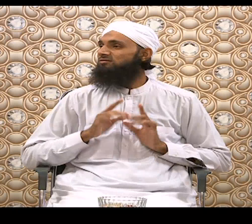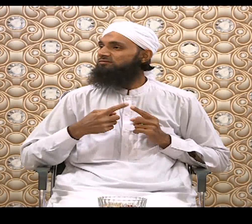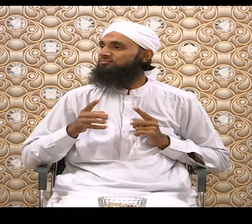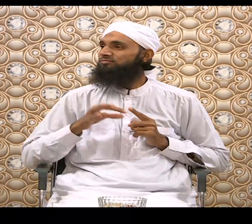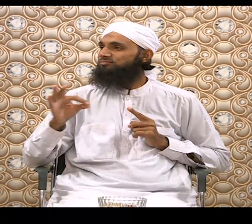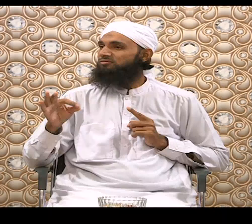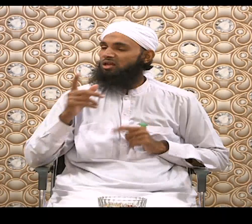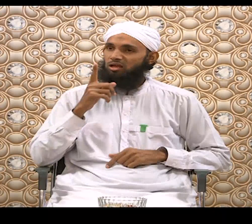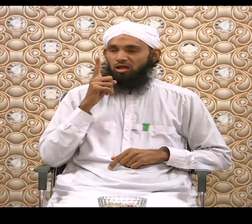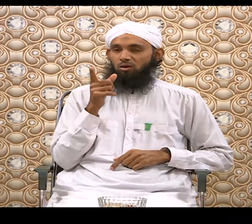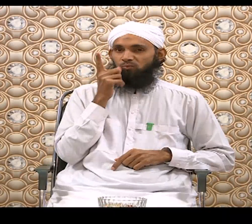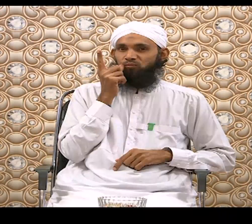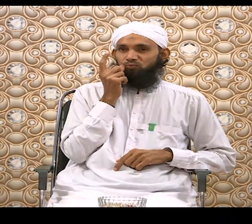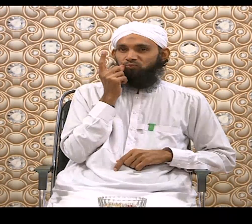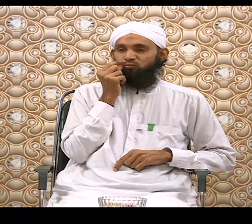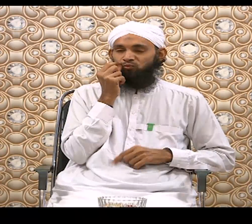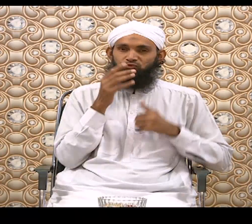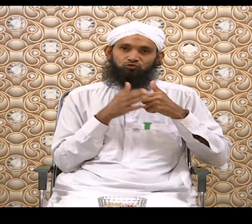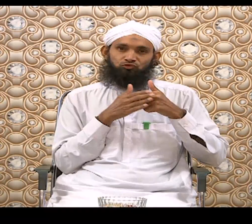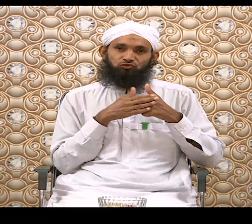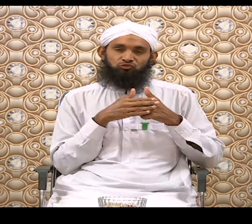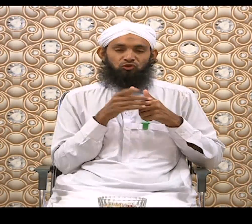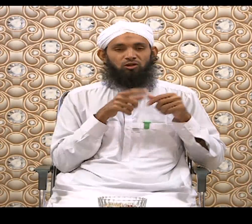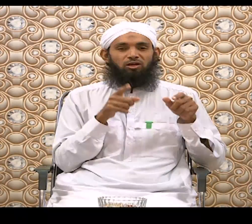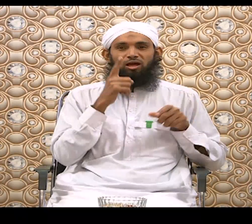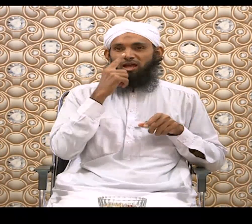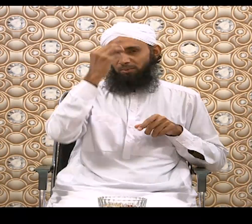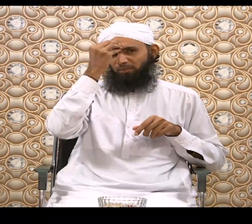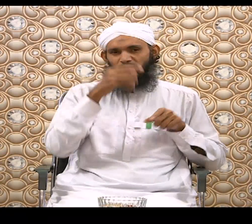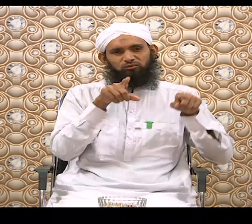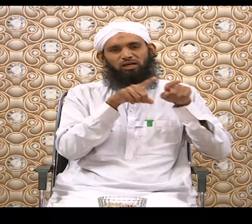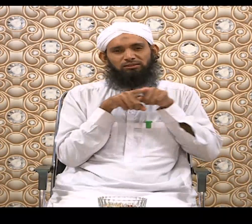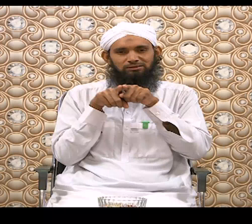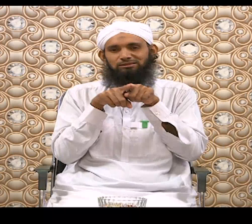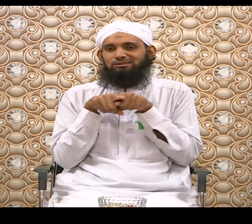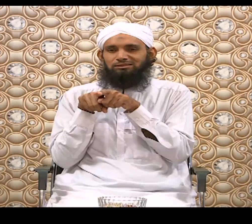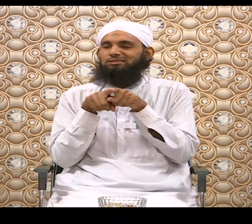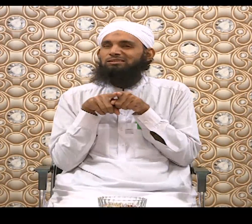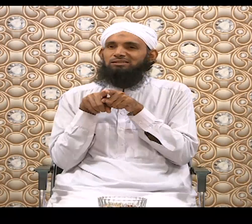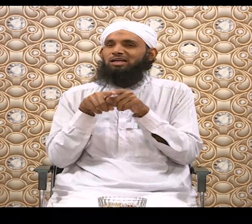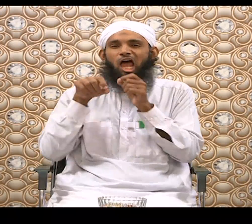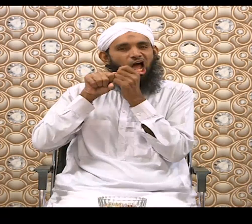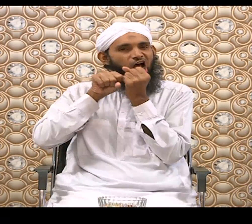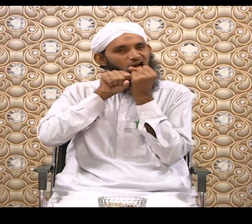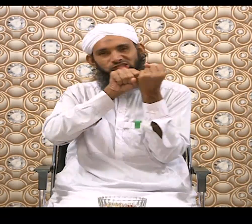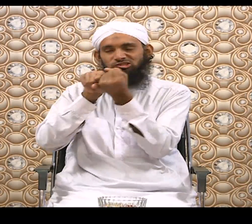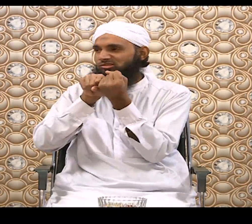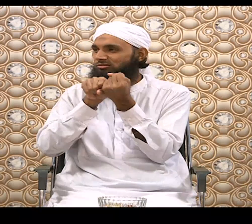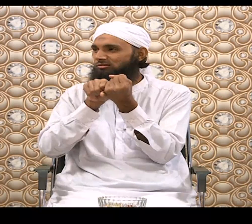چنانچہ ایک بار وہ کسی ہیلے سے ماں کو اپنے گنے کے کھیت میں لے گیا گنے کاٹتے کاٹتے موقع پا کر اور